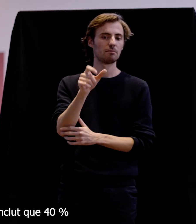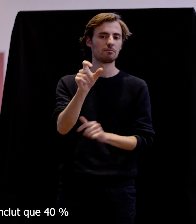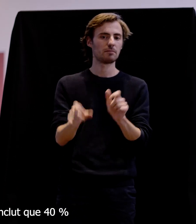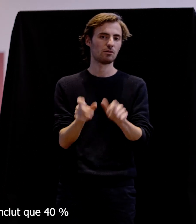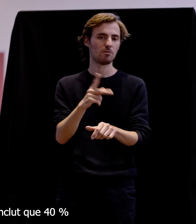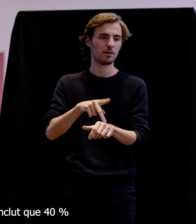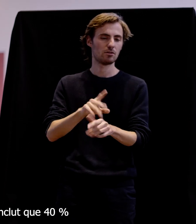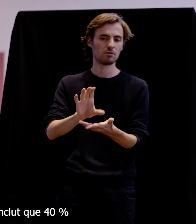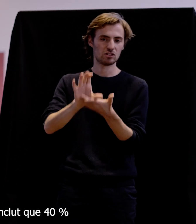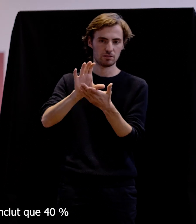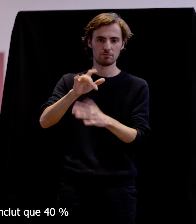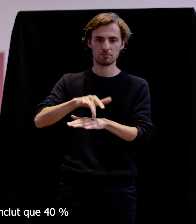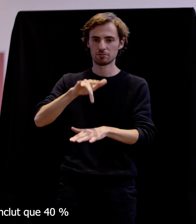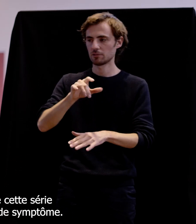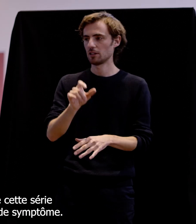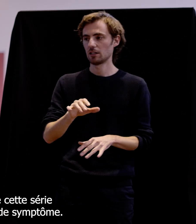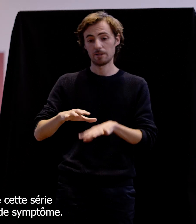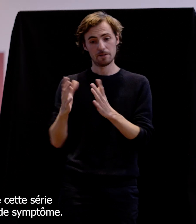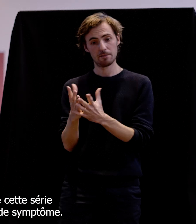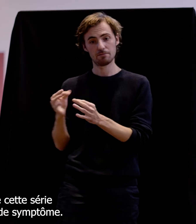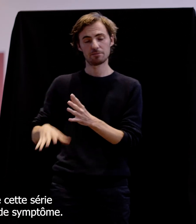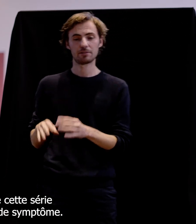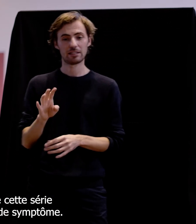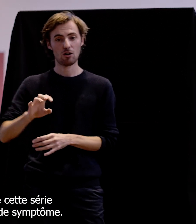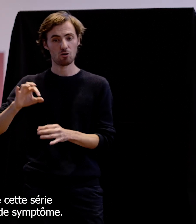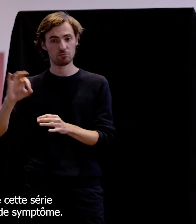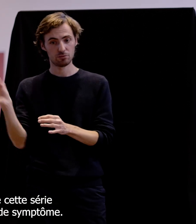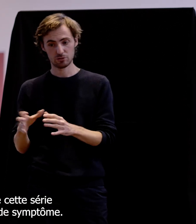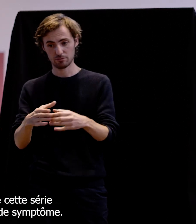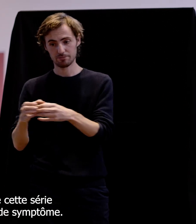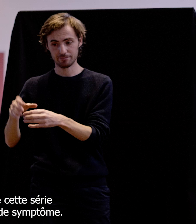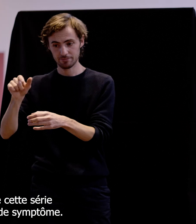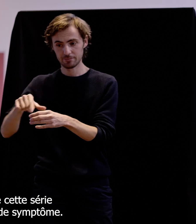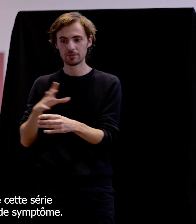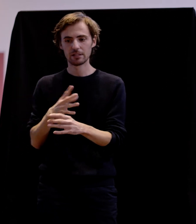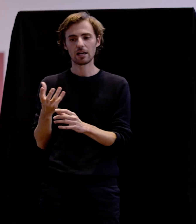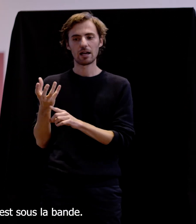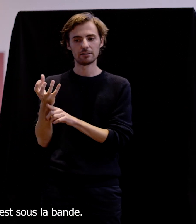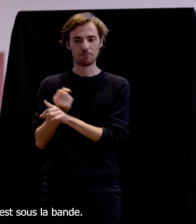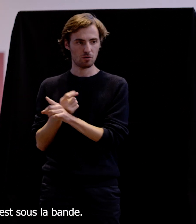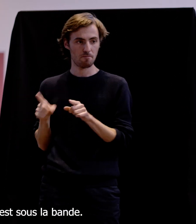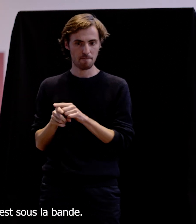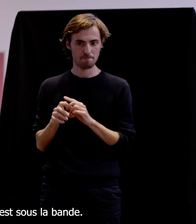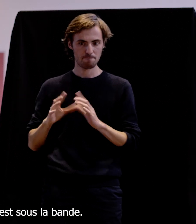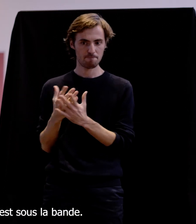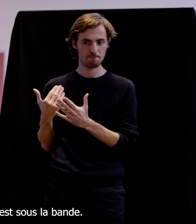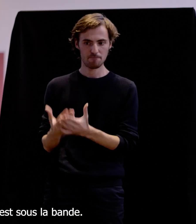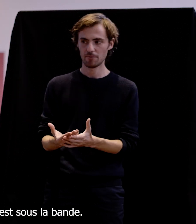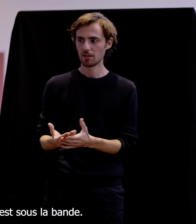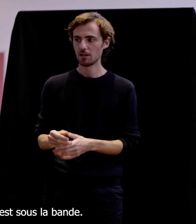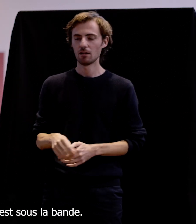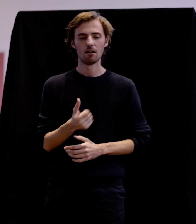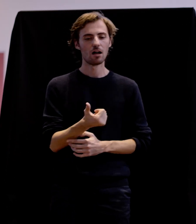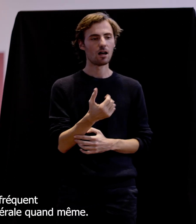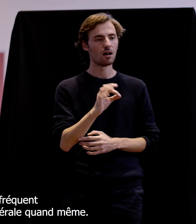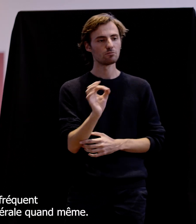elle conclut que 40% des patients de cette série auraient ce type de symptômes. Elle dit qu'entre 1%, c'est sous